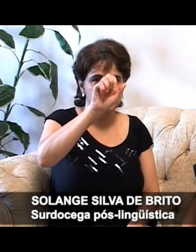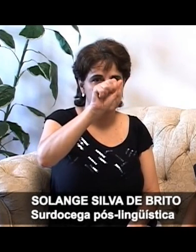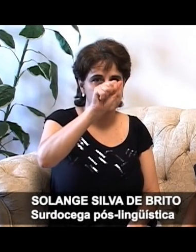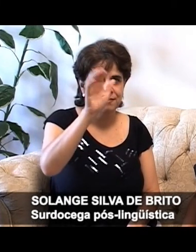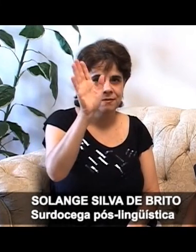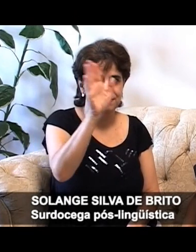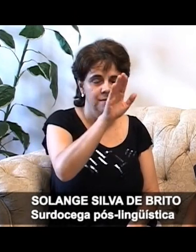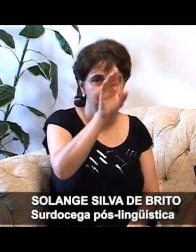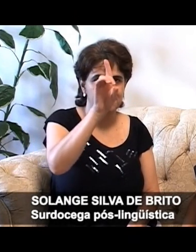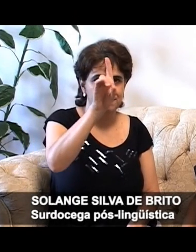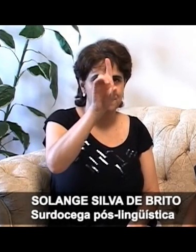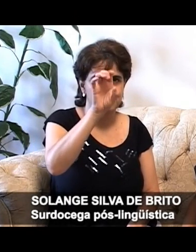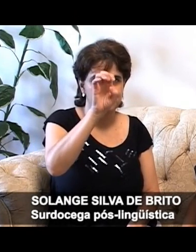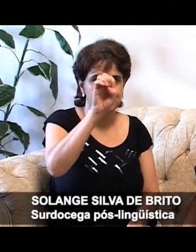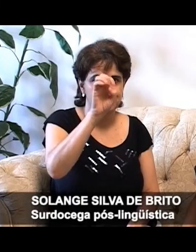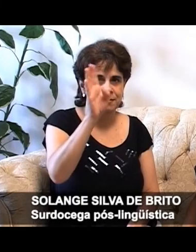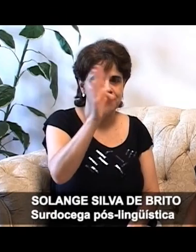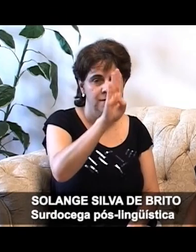Silva